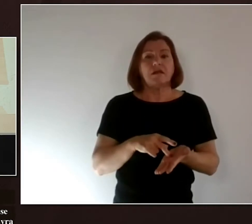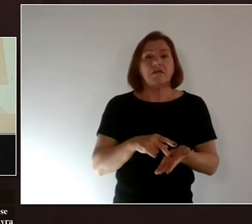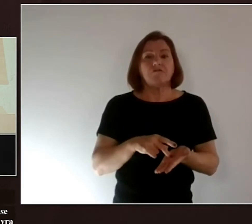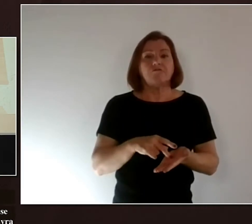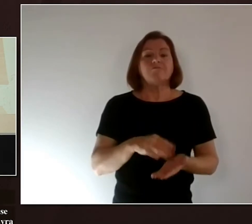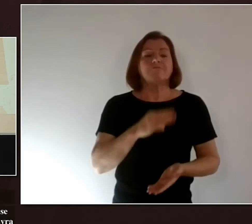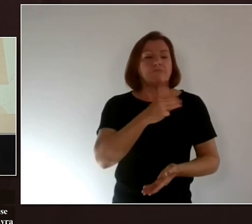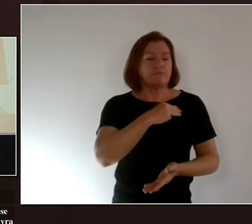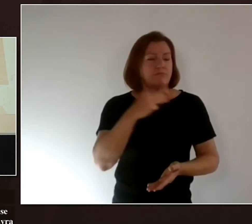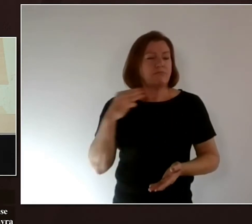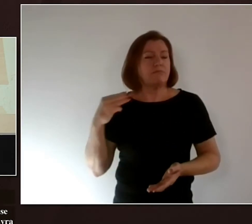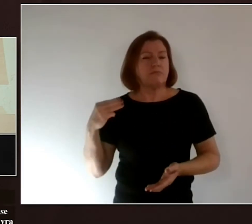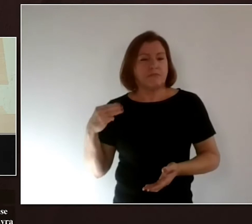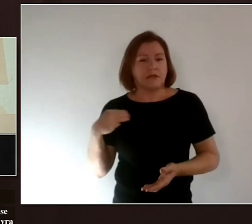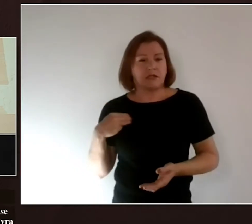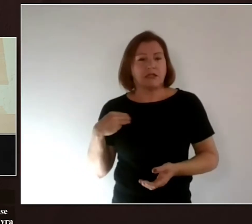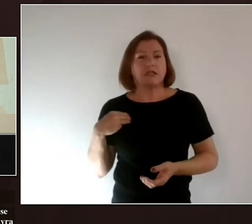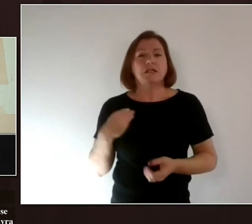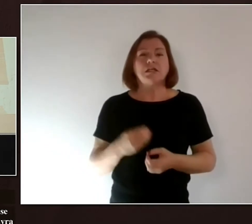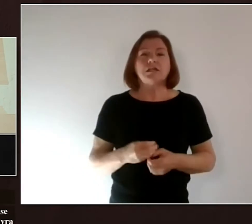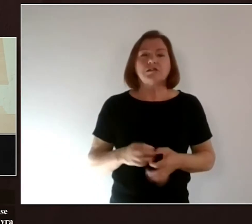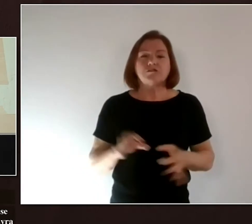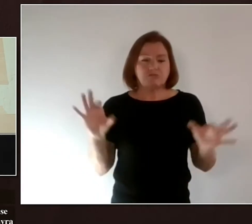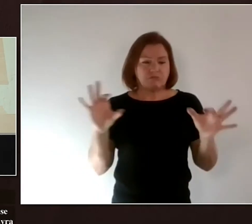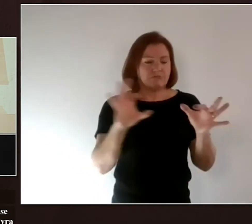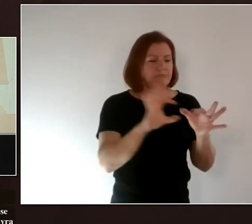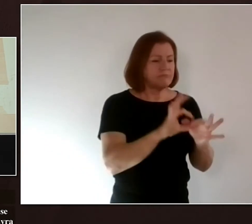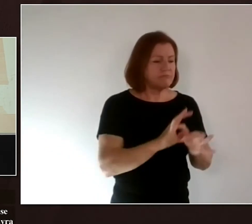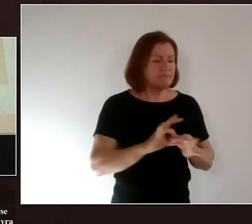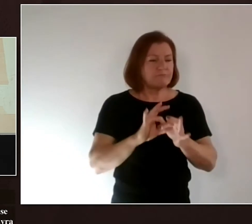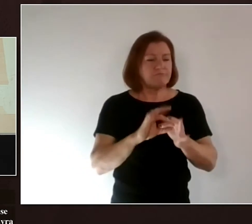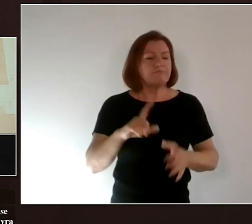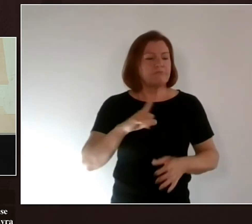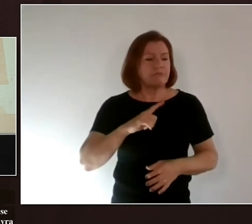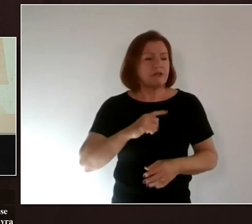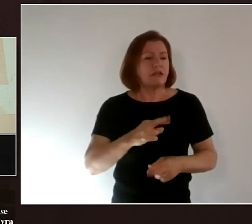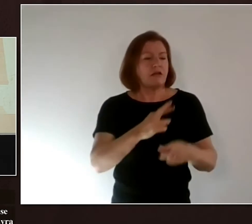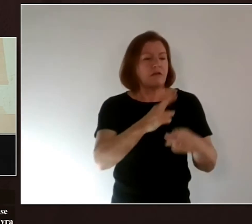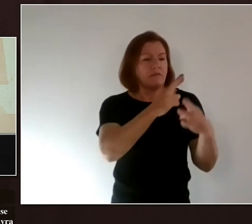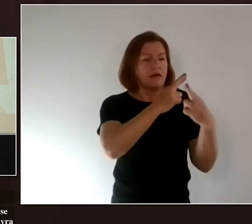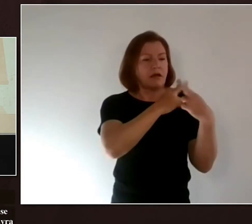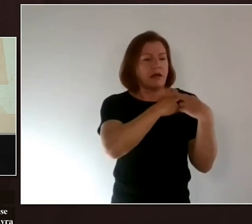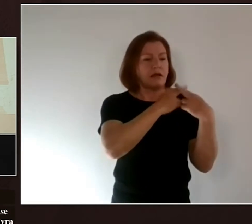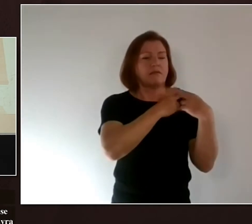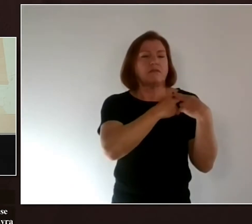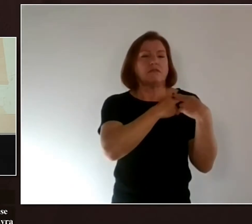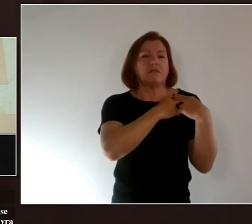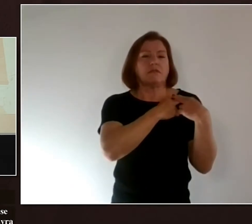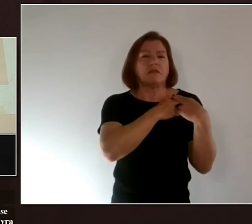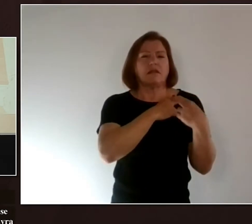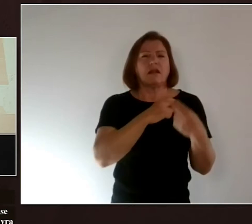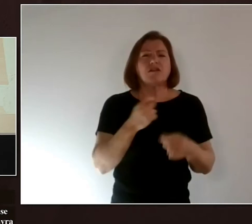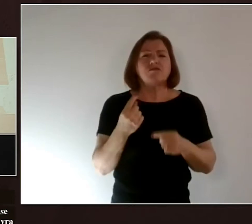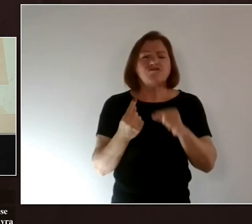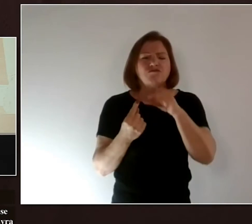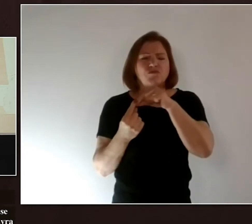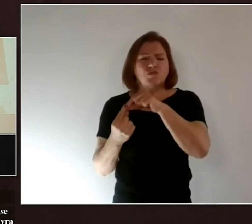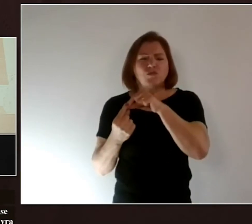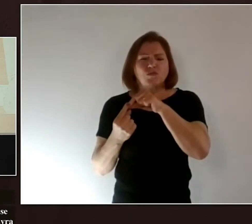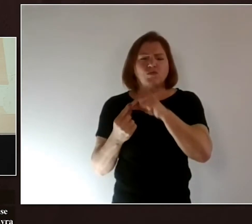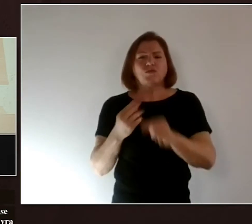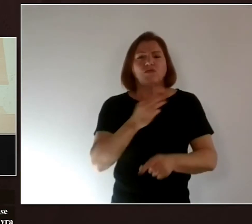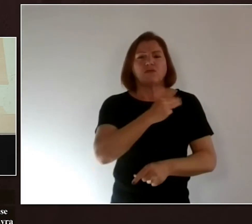Eles têm um ministério da Nova Aliança para levar a cabo. Eu disse para vocês, é o único ministério, o único que edifica a